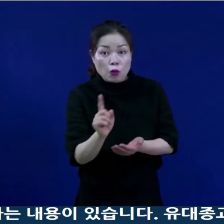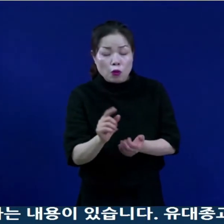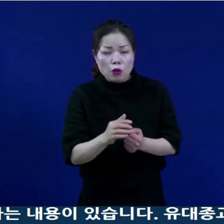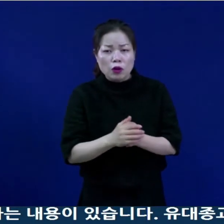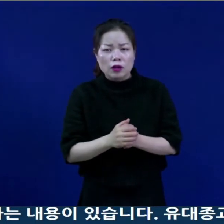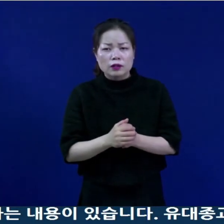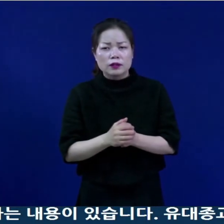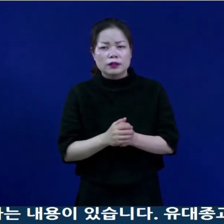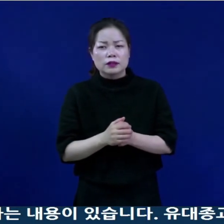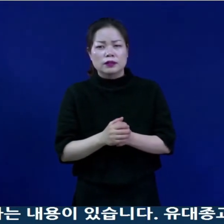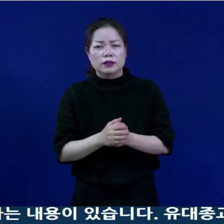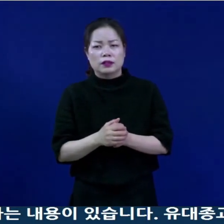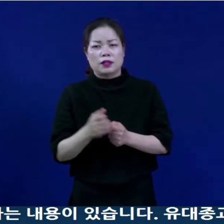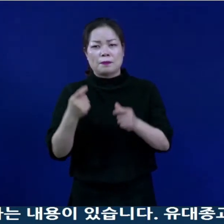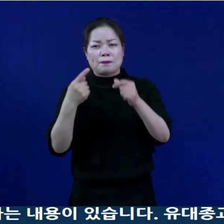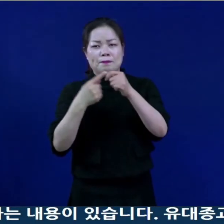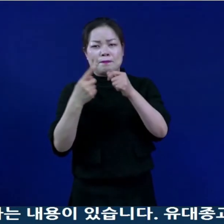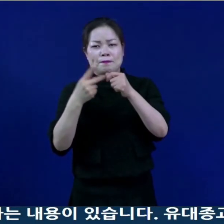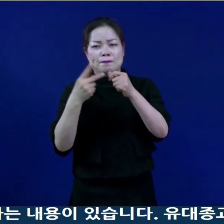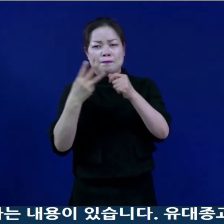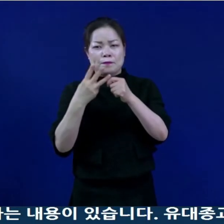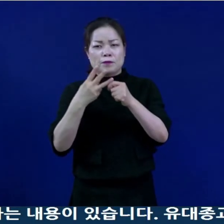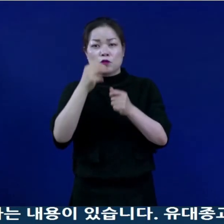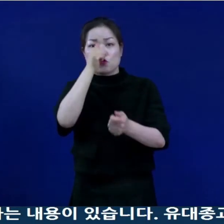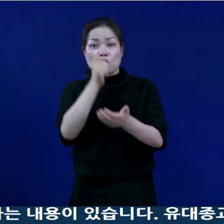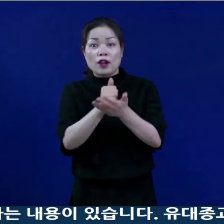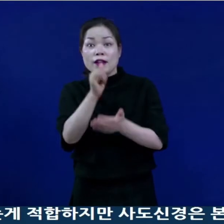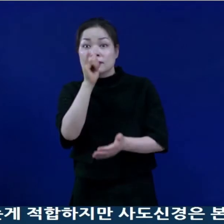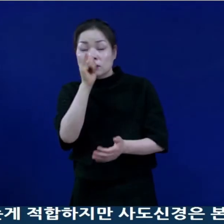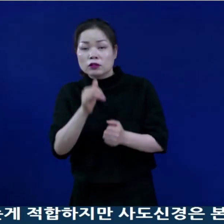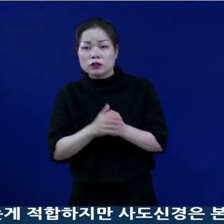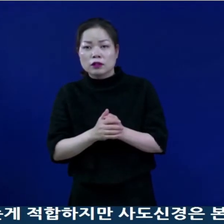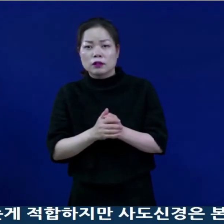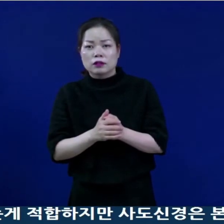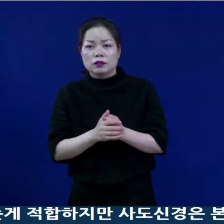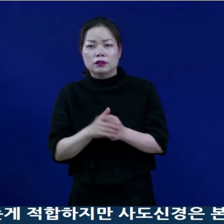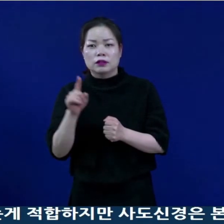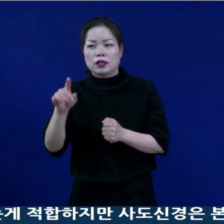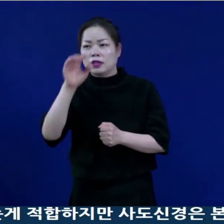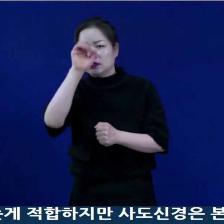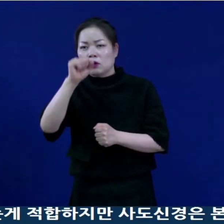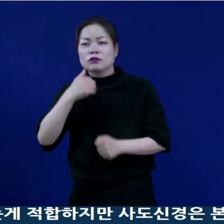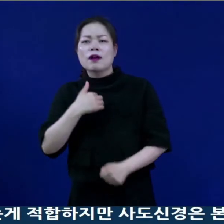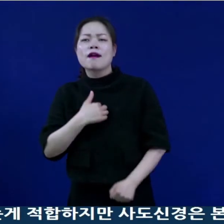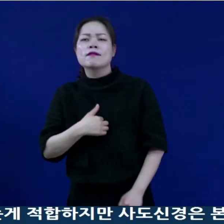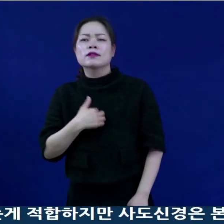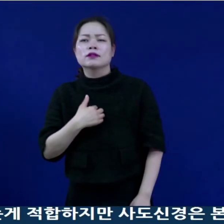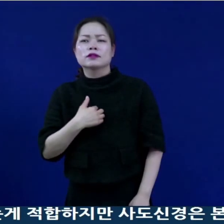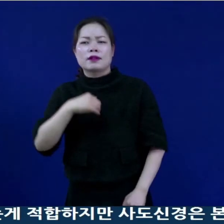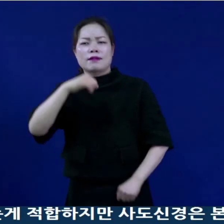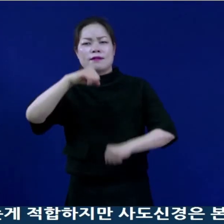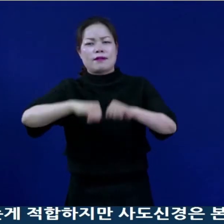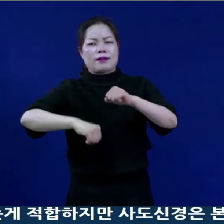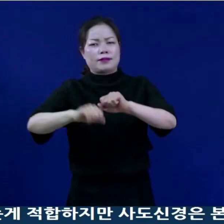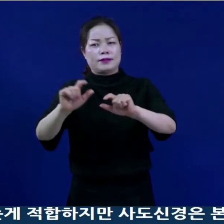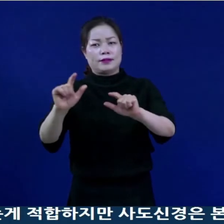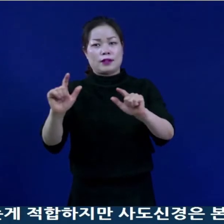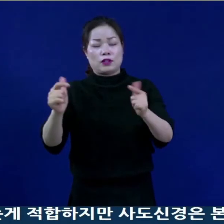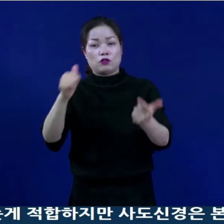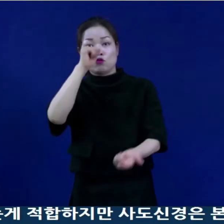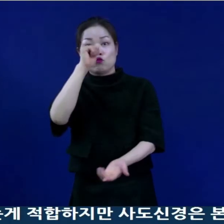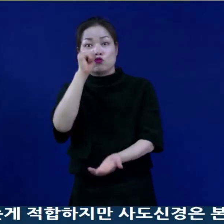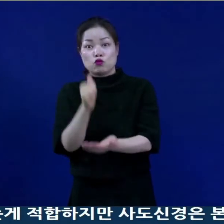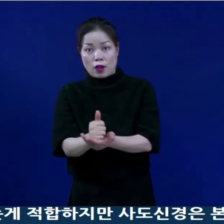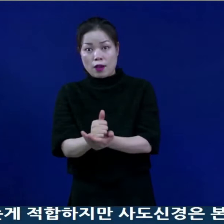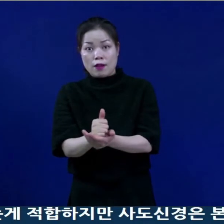빌라도에게는 여러분 3가지 큰 죄가 있었습니다. 첫 번째는 무엇이냐면 그는 선을 알고도 행하지 않는